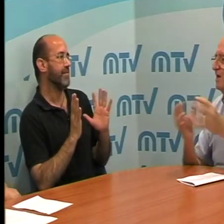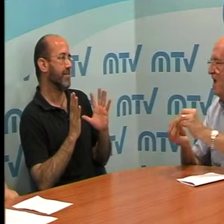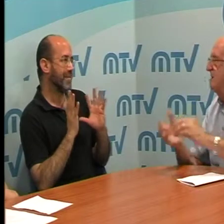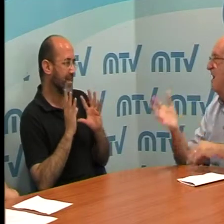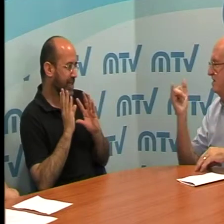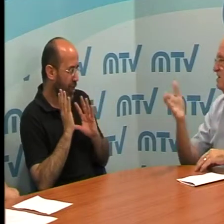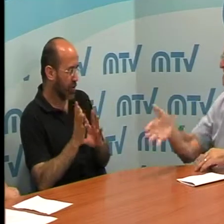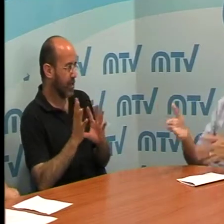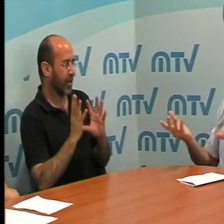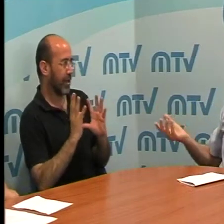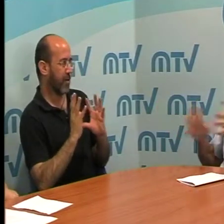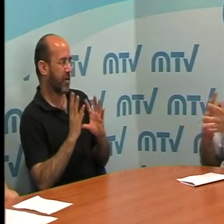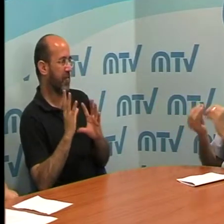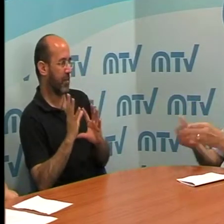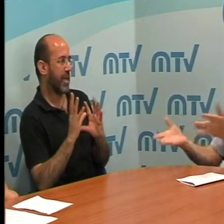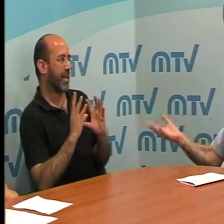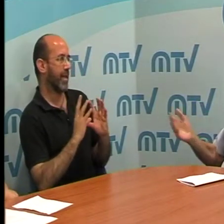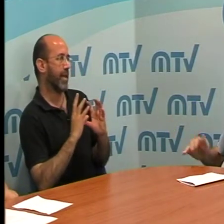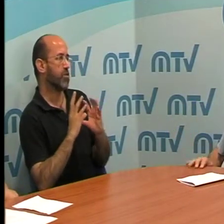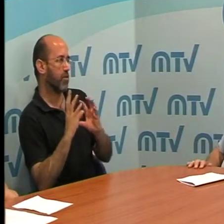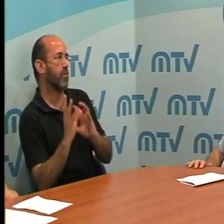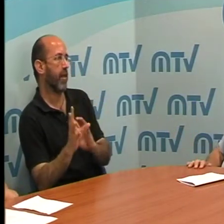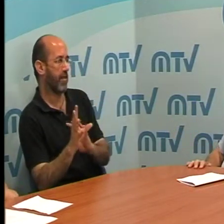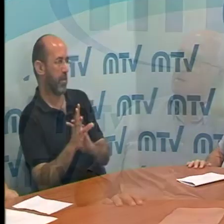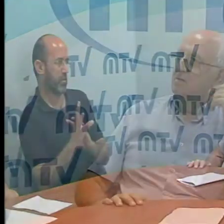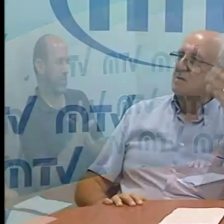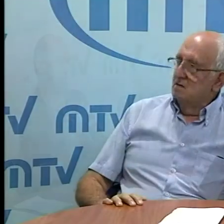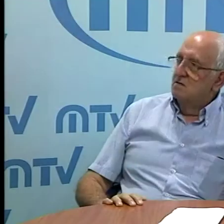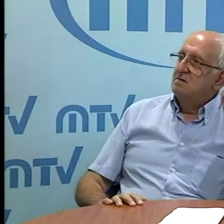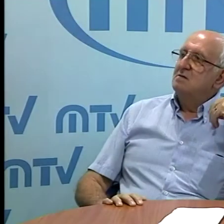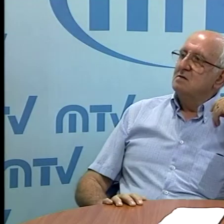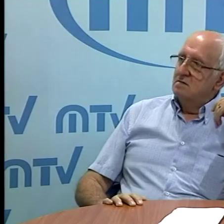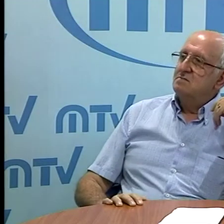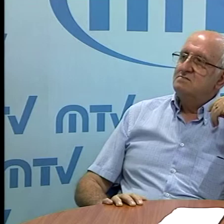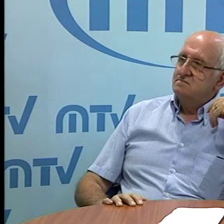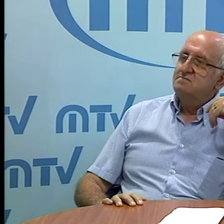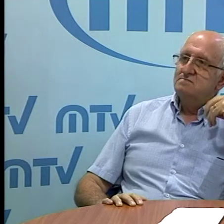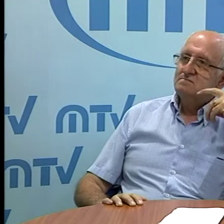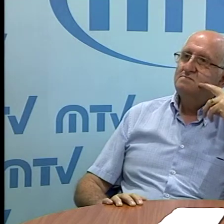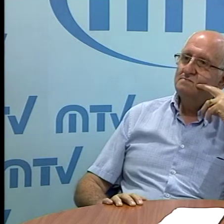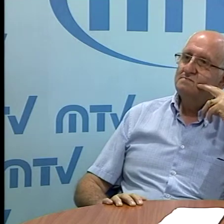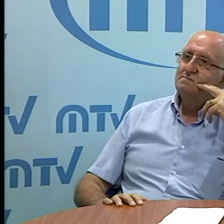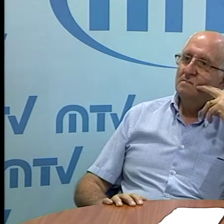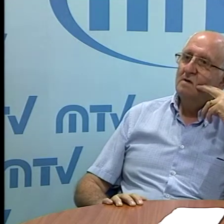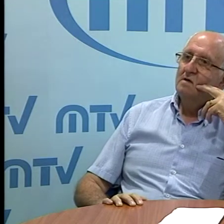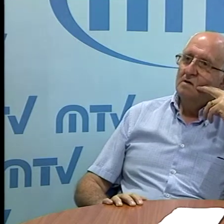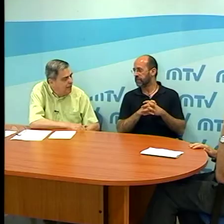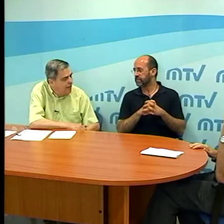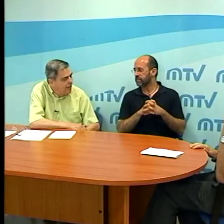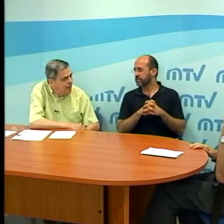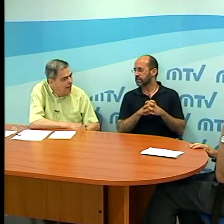Hay cosas en enfermería en el que el sordo sí puede hacer, no tiene por qué estar atendiendo directamente al paciente,